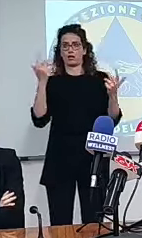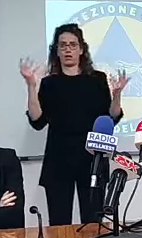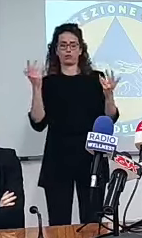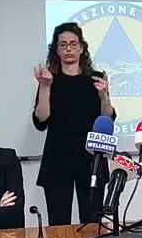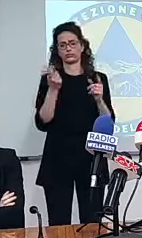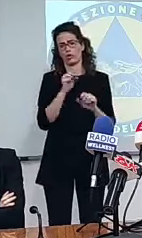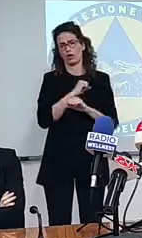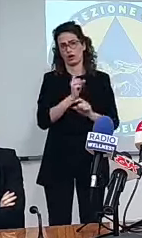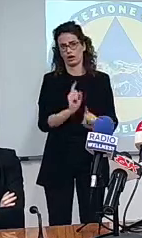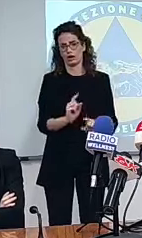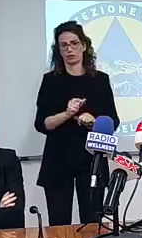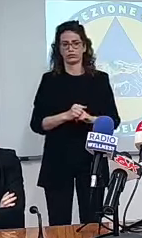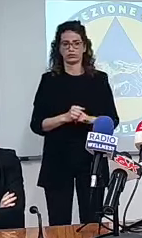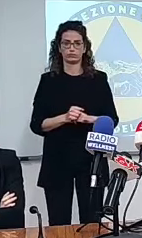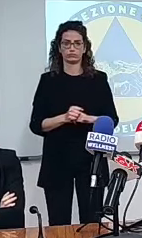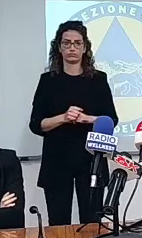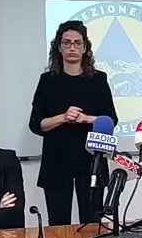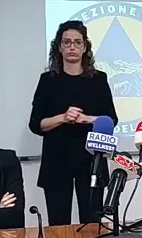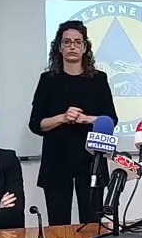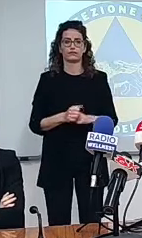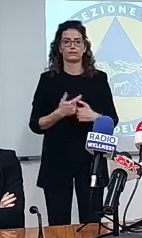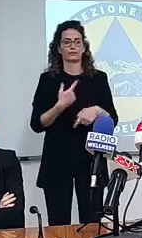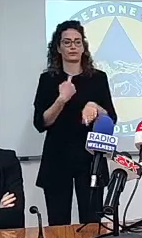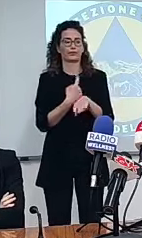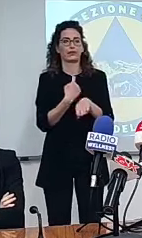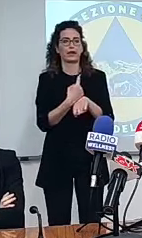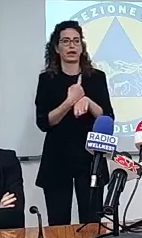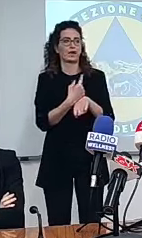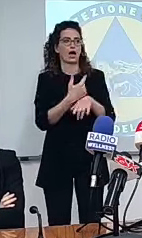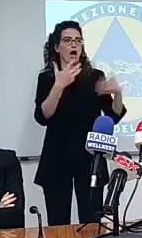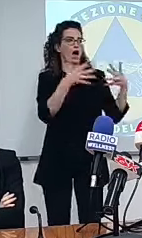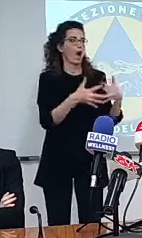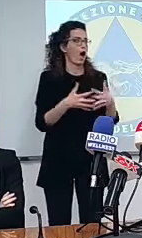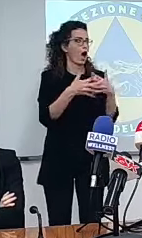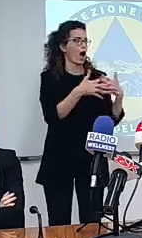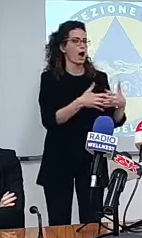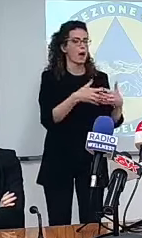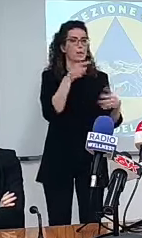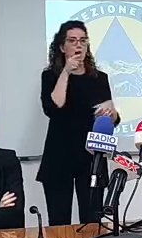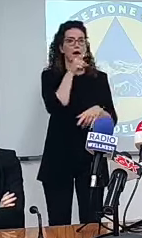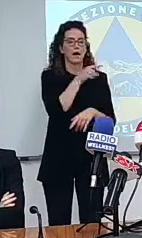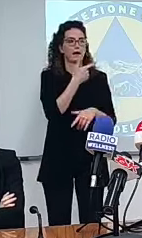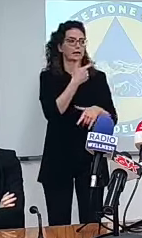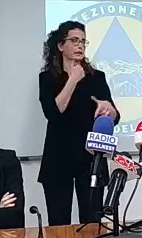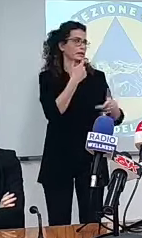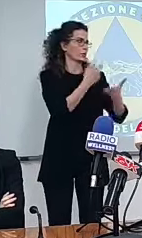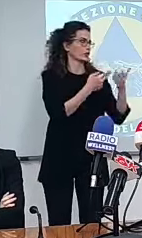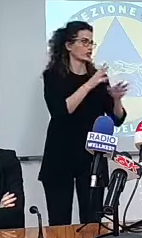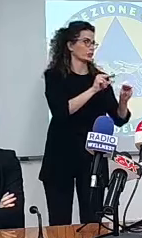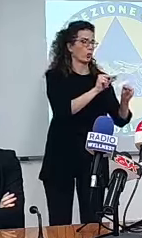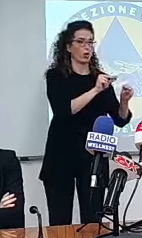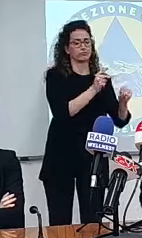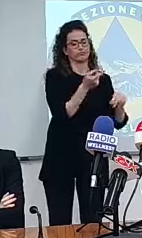serve a scomodare la Silicon Valley per trovare qualcuno che faccia nuovi progetti, cioè,